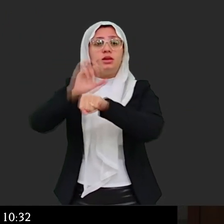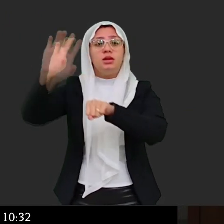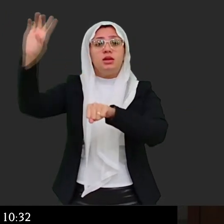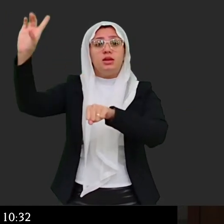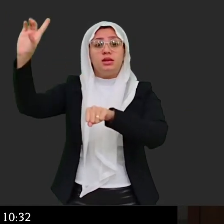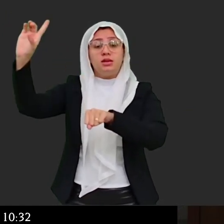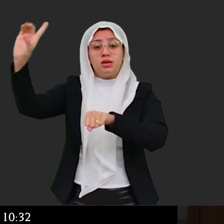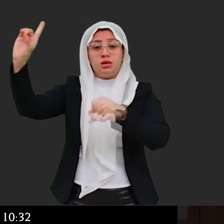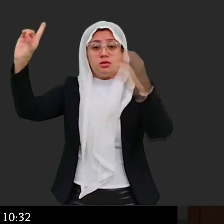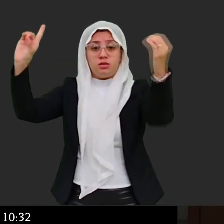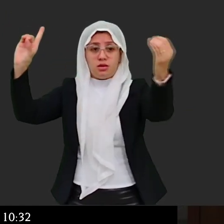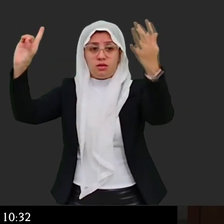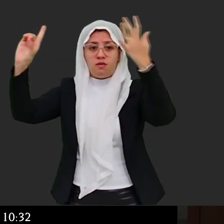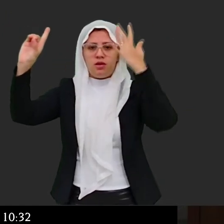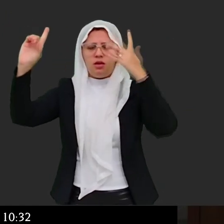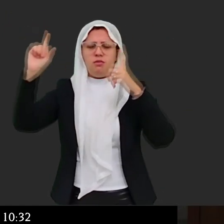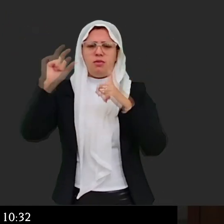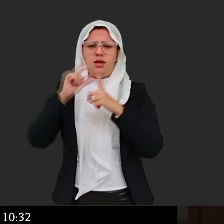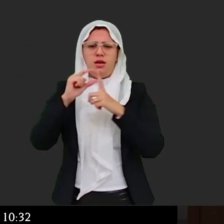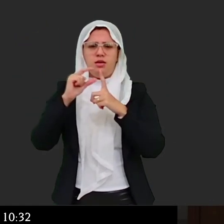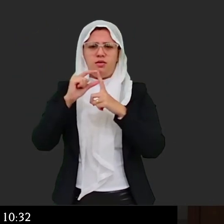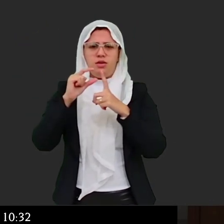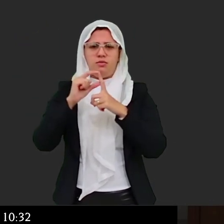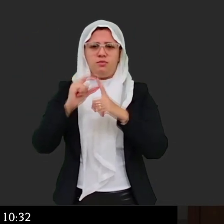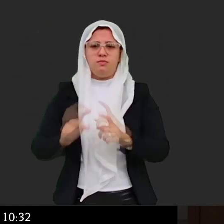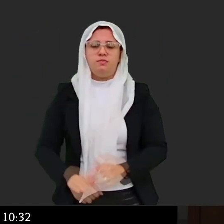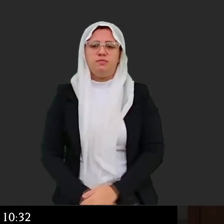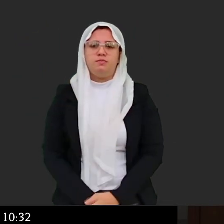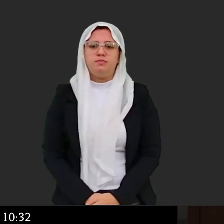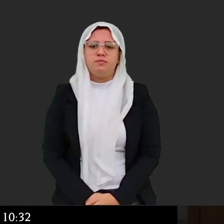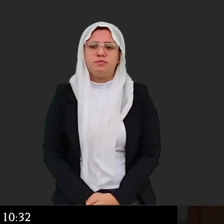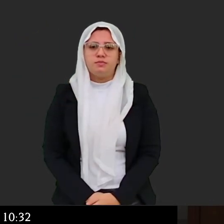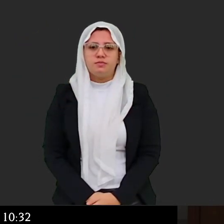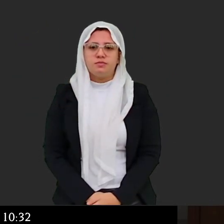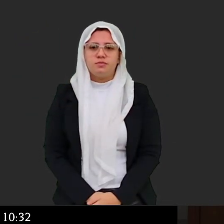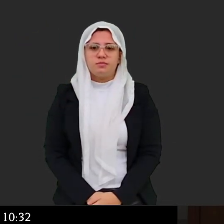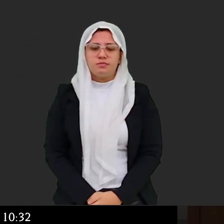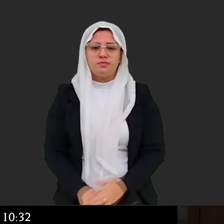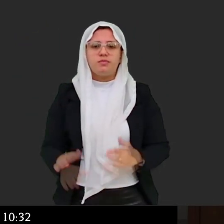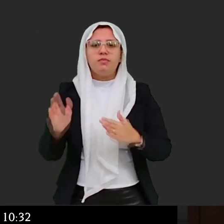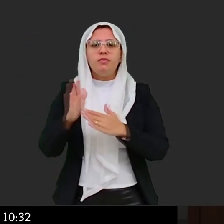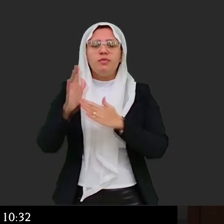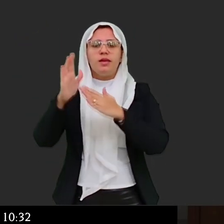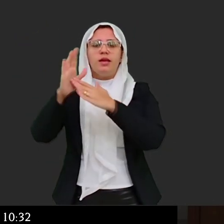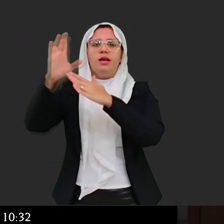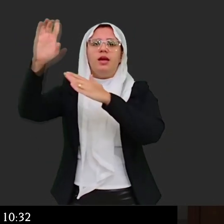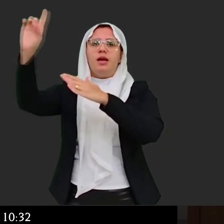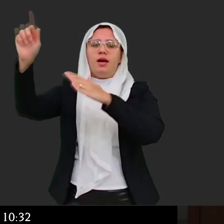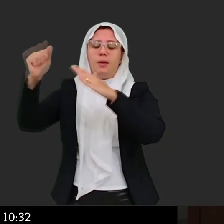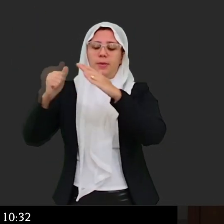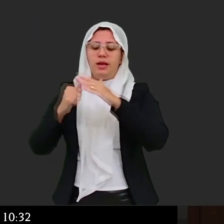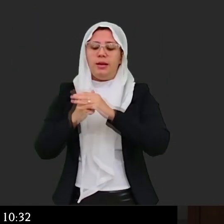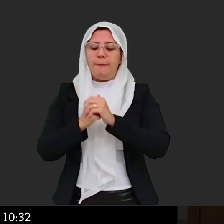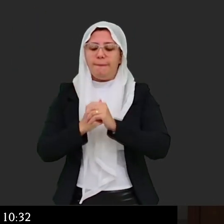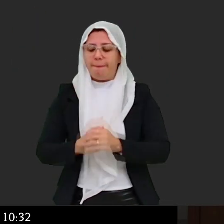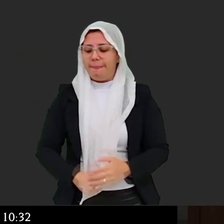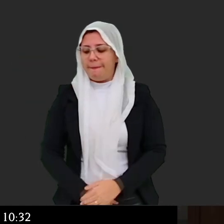dos céus o conselho da sua bendita palavra. Deus seja louvado.